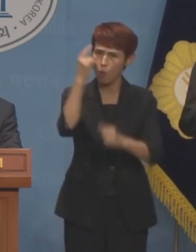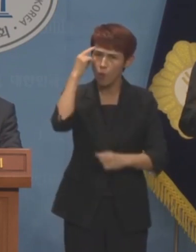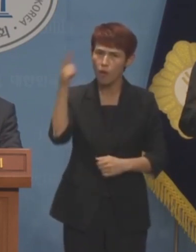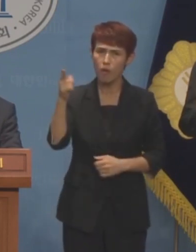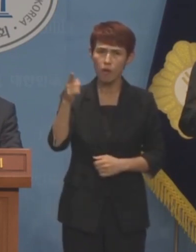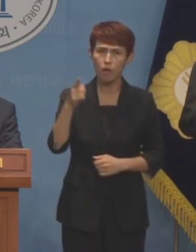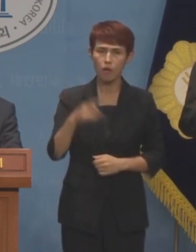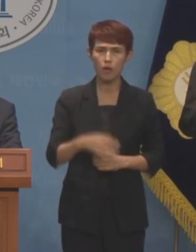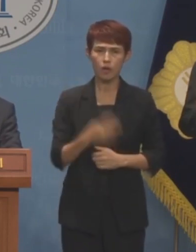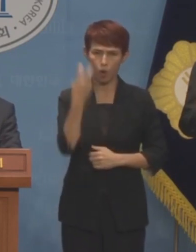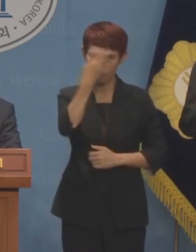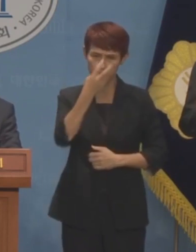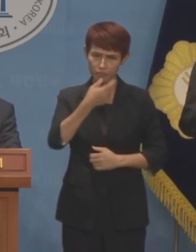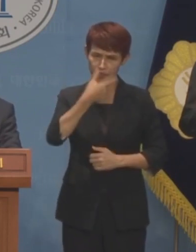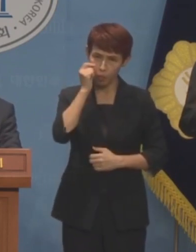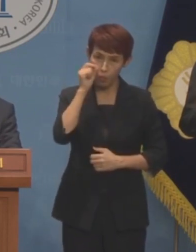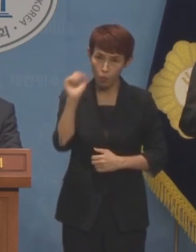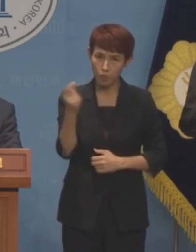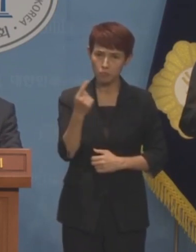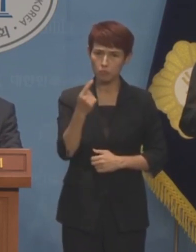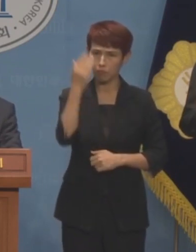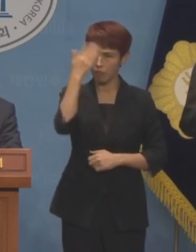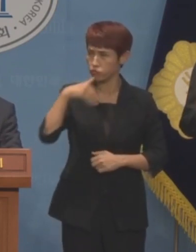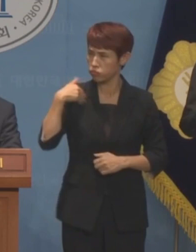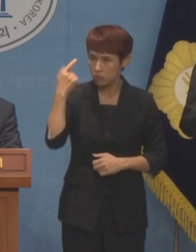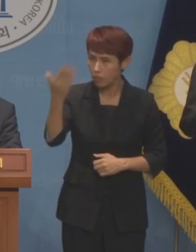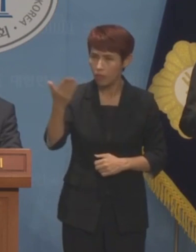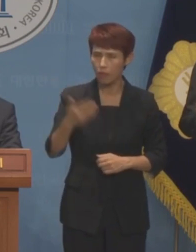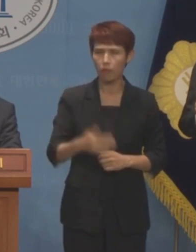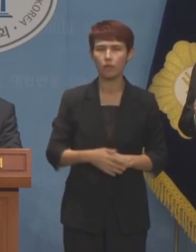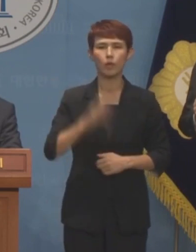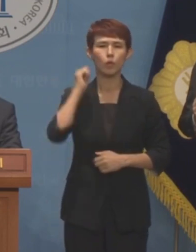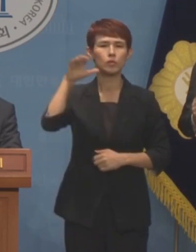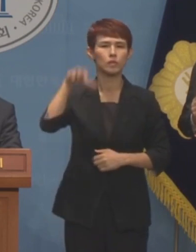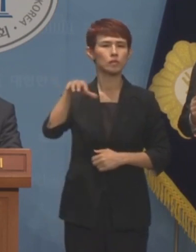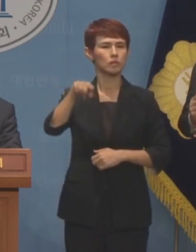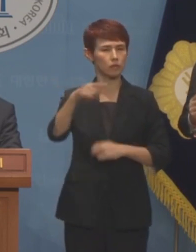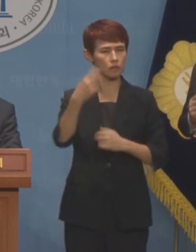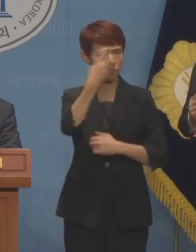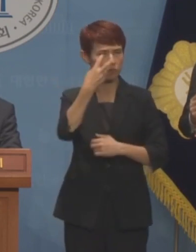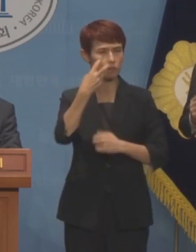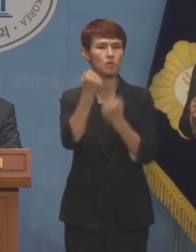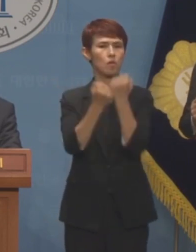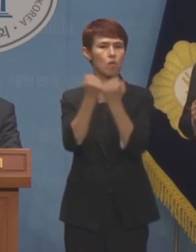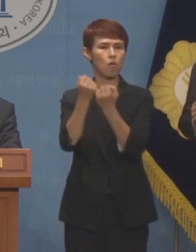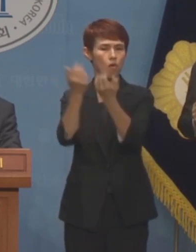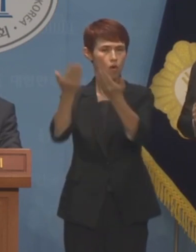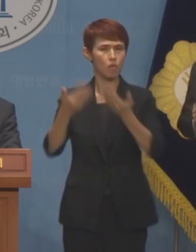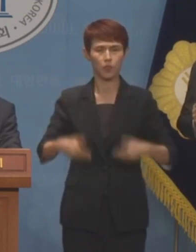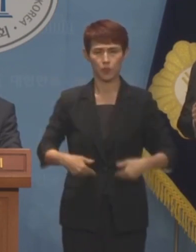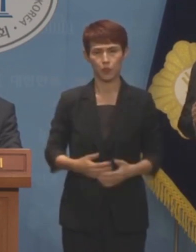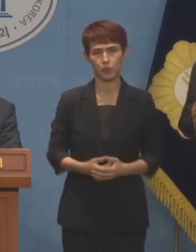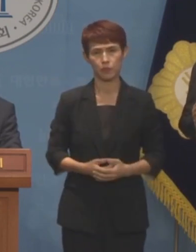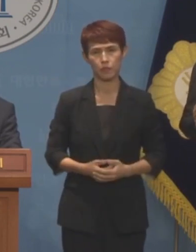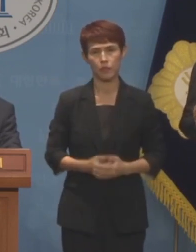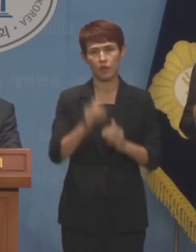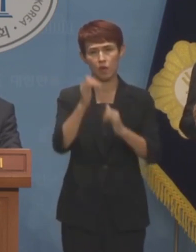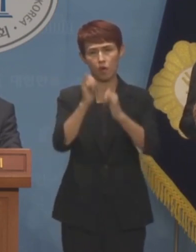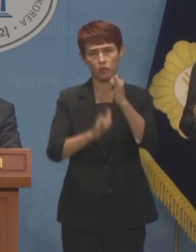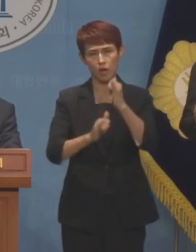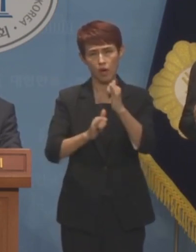부실해서 정말 몰랐던 것인지 대통령실은 해명해야 합니다. 역사를 잊은